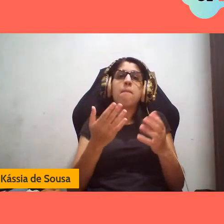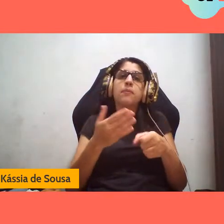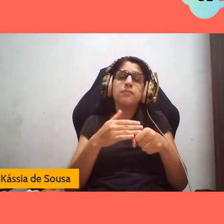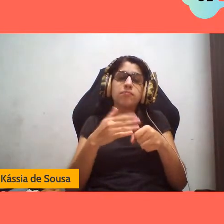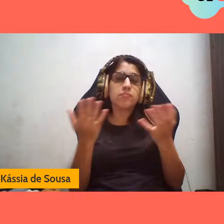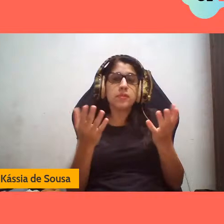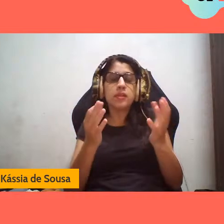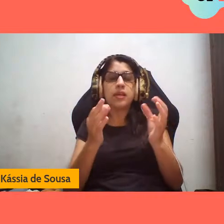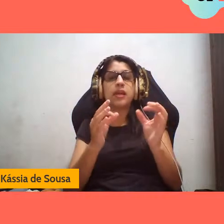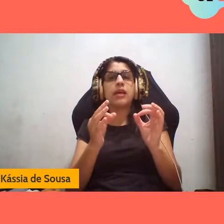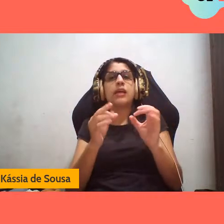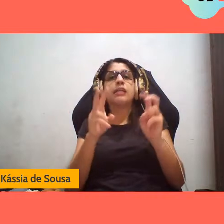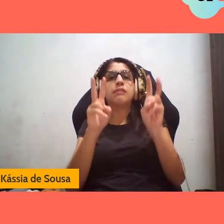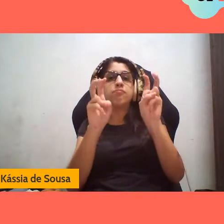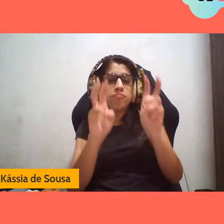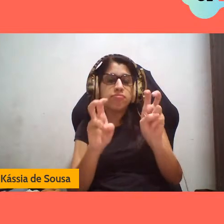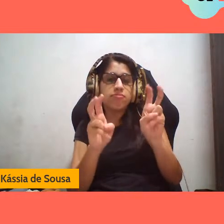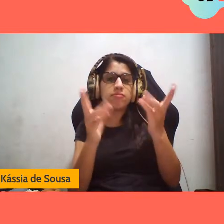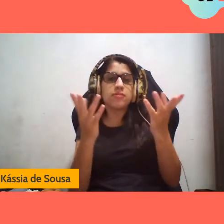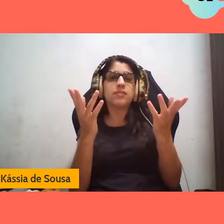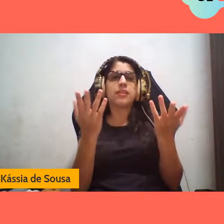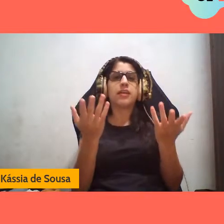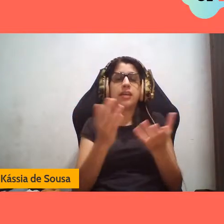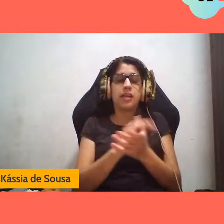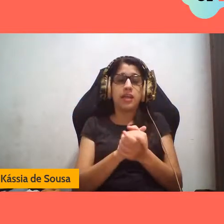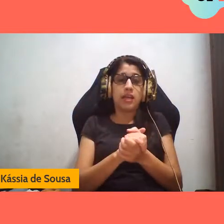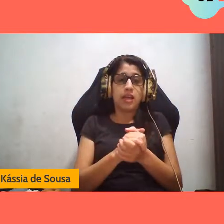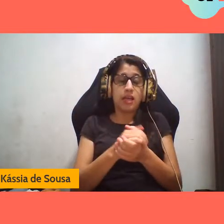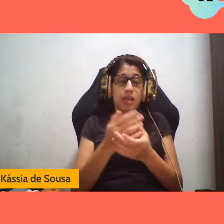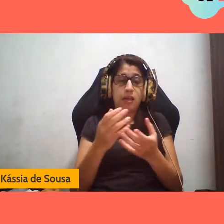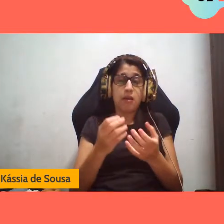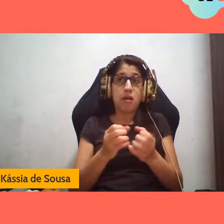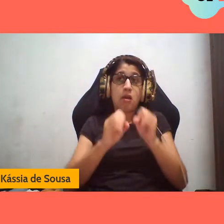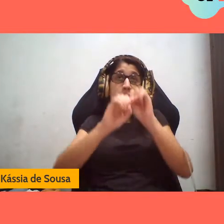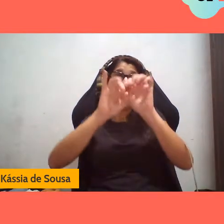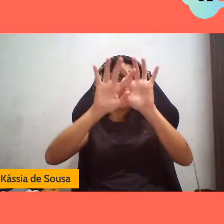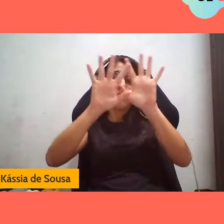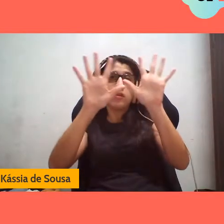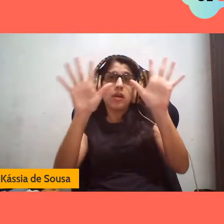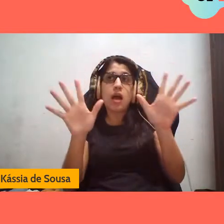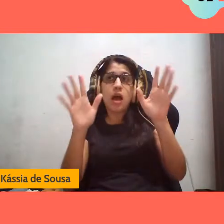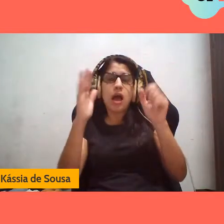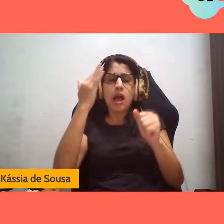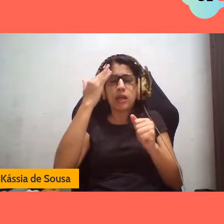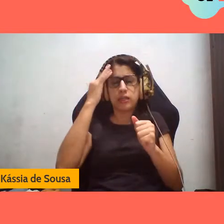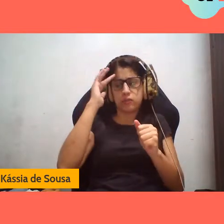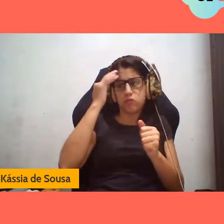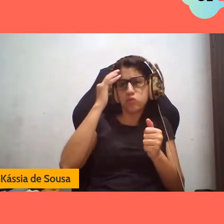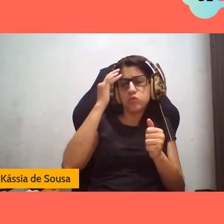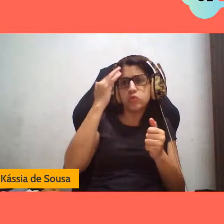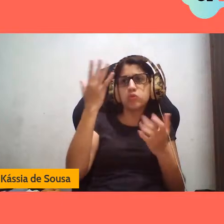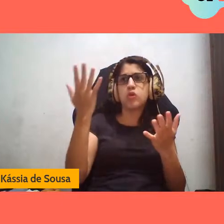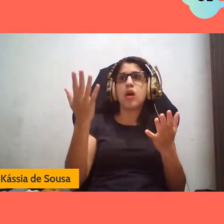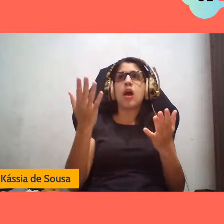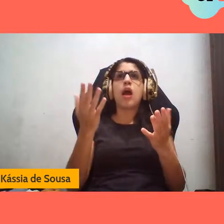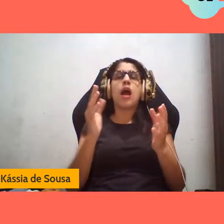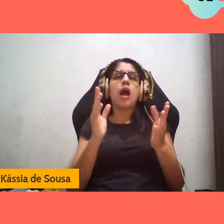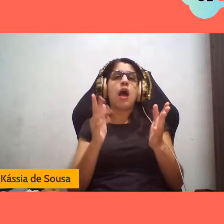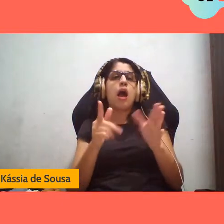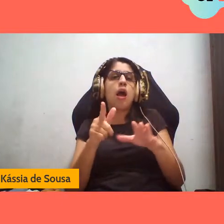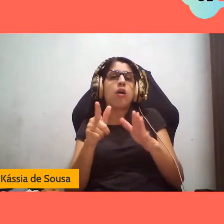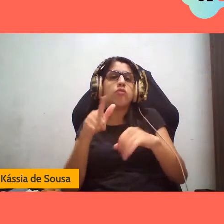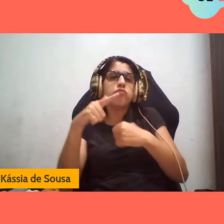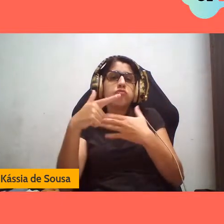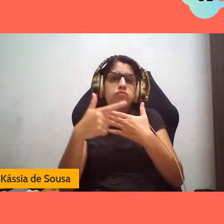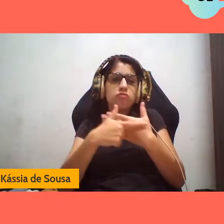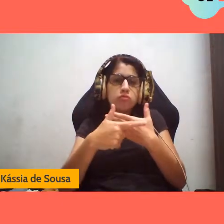Para se ter mais clareza sobre como entendemos o papel da pesquisa, ensino e extensão